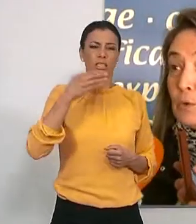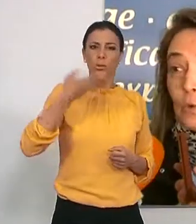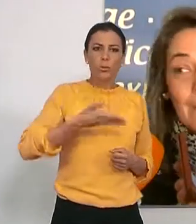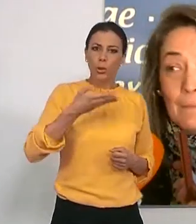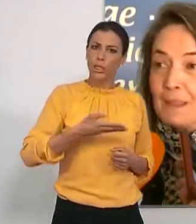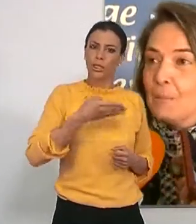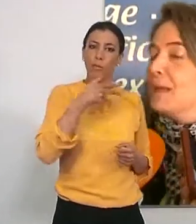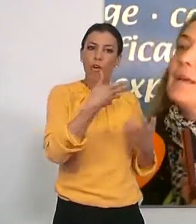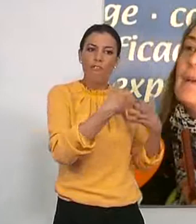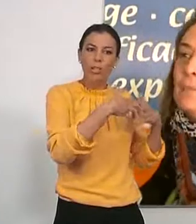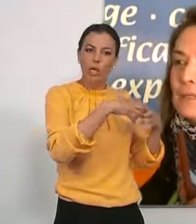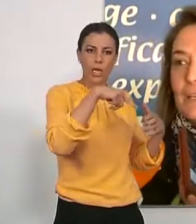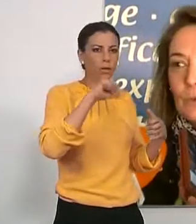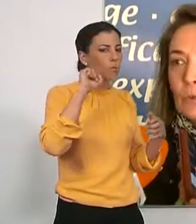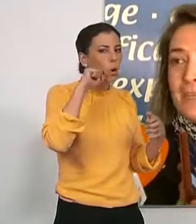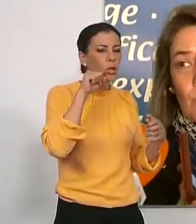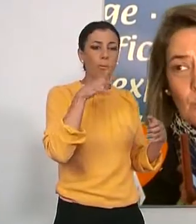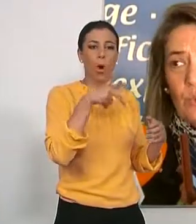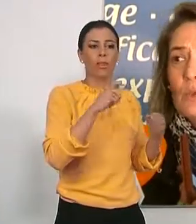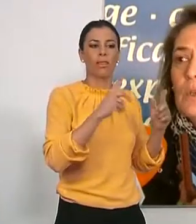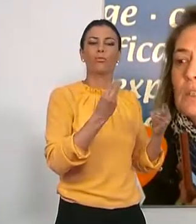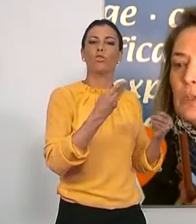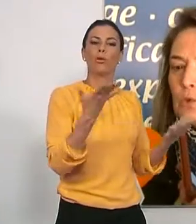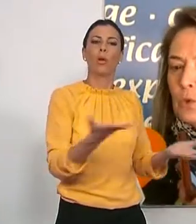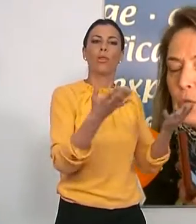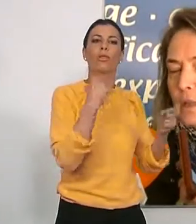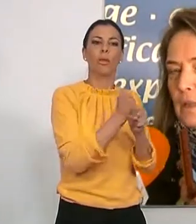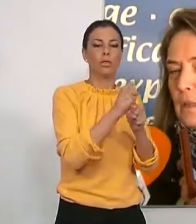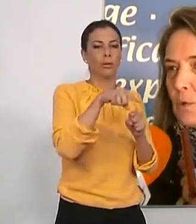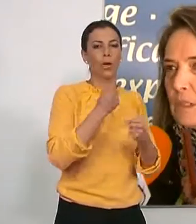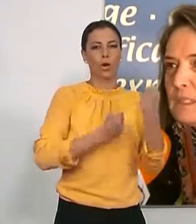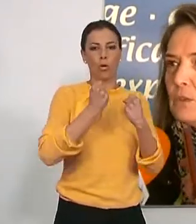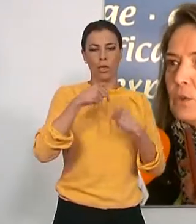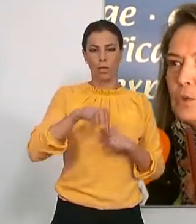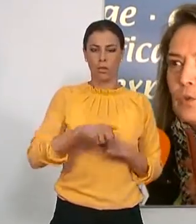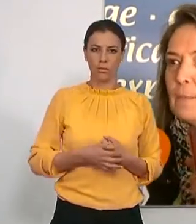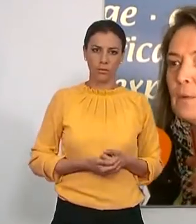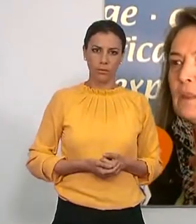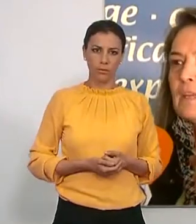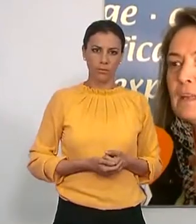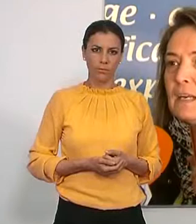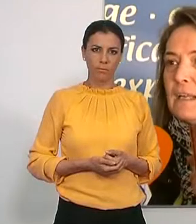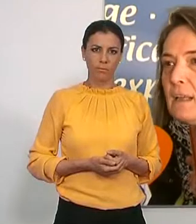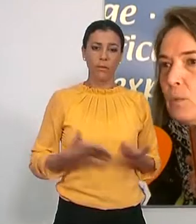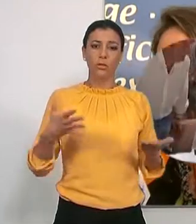subrayaba la importancia de la factoría madrileña en el empleo y la economía local